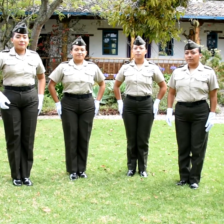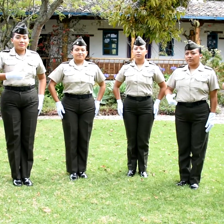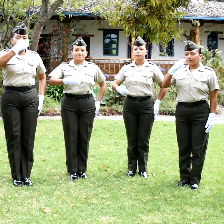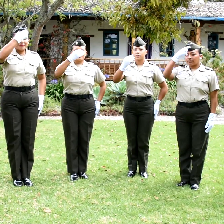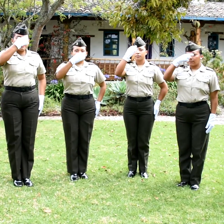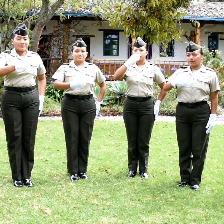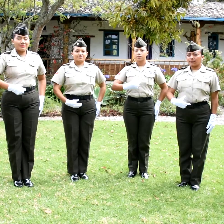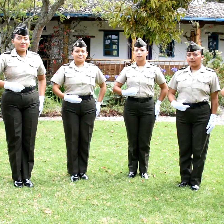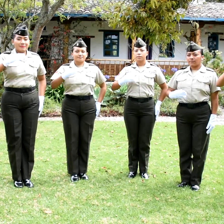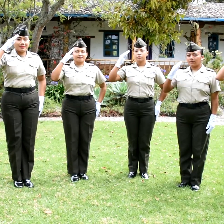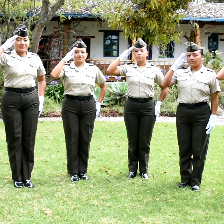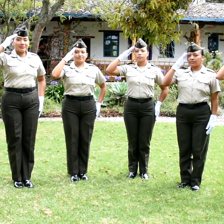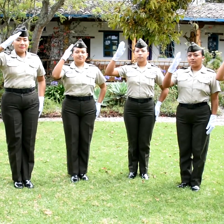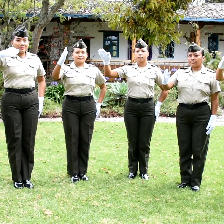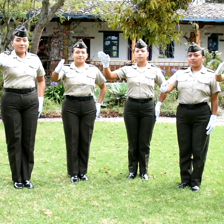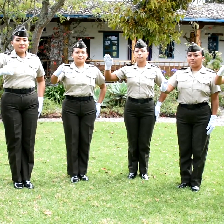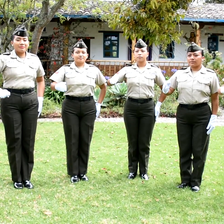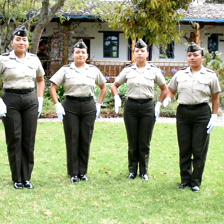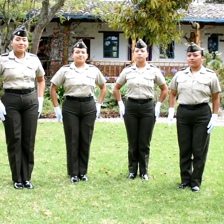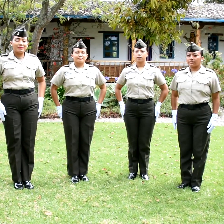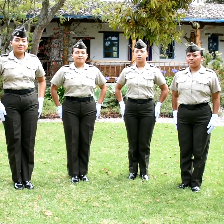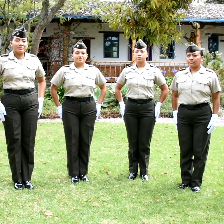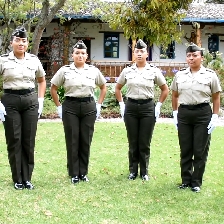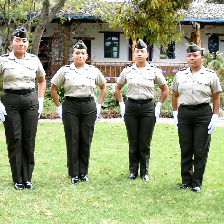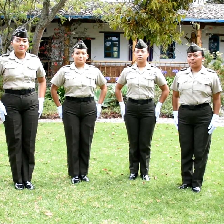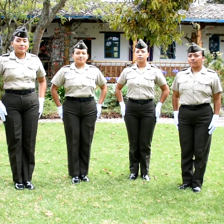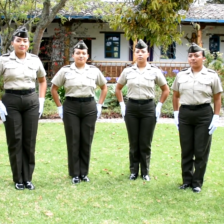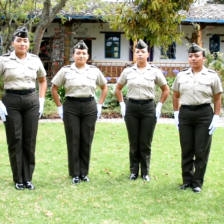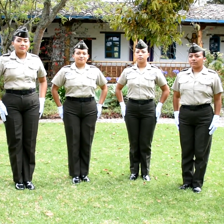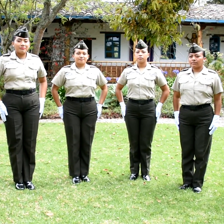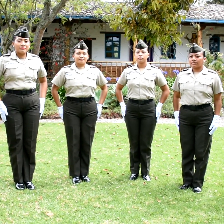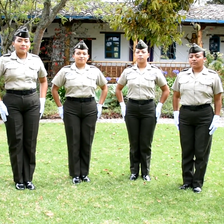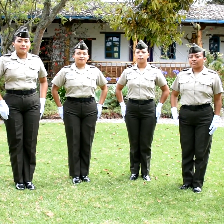y damos ayuda a la comunidad.